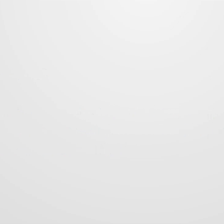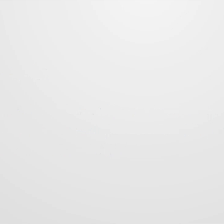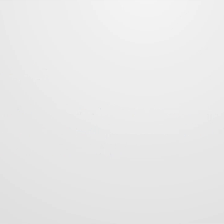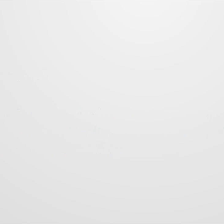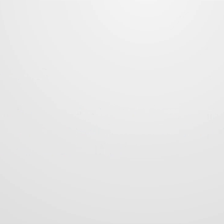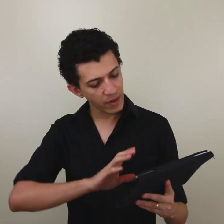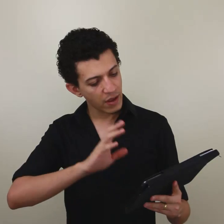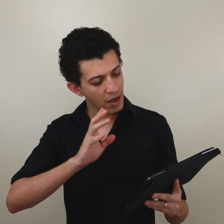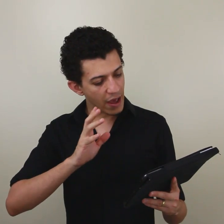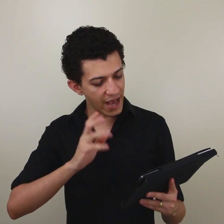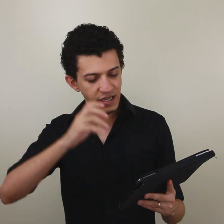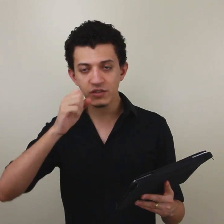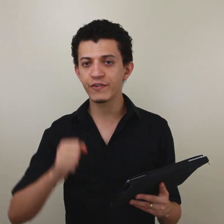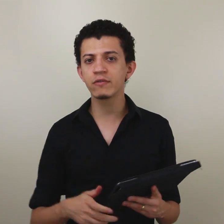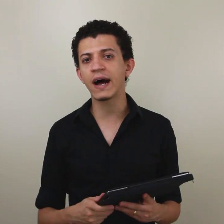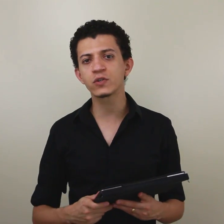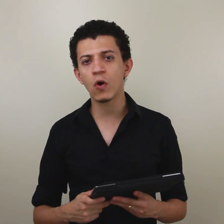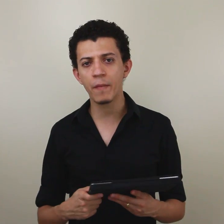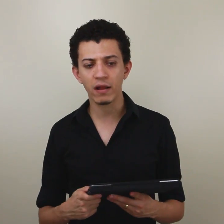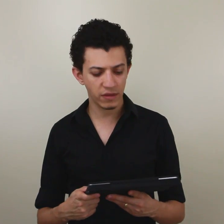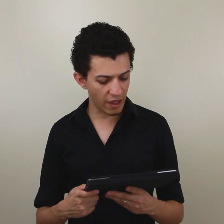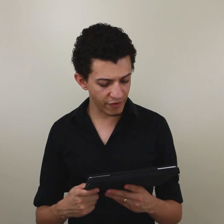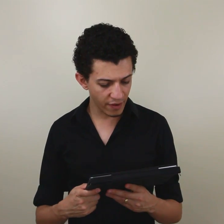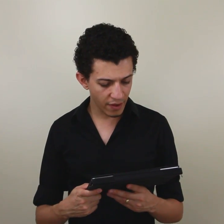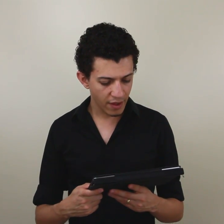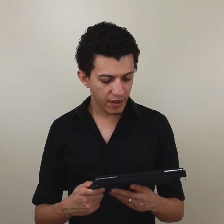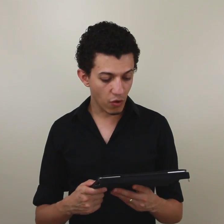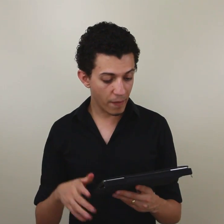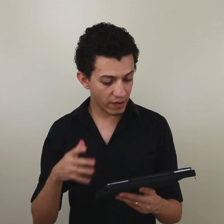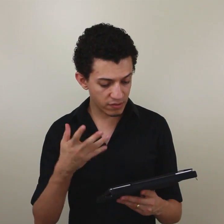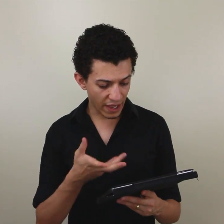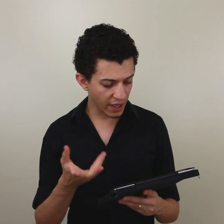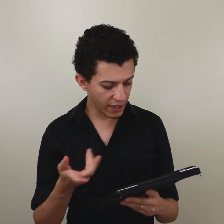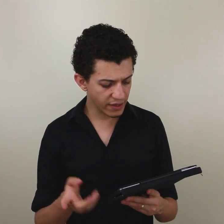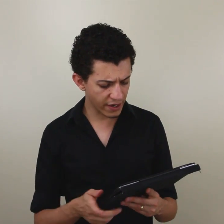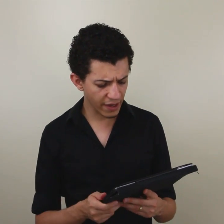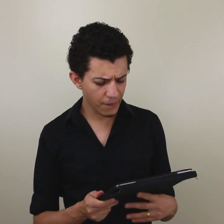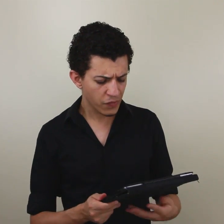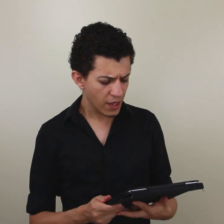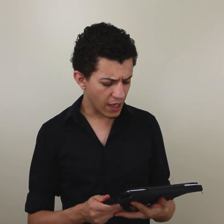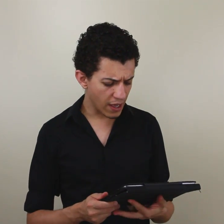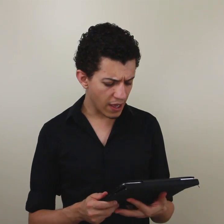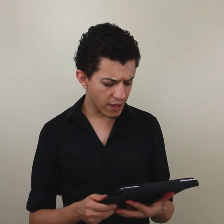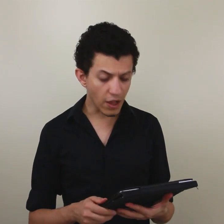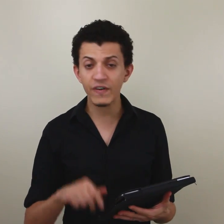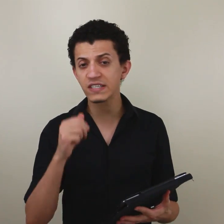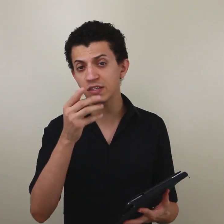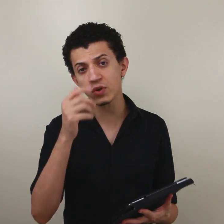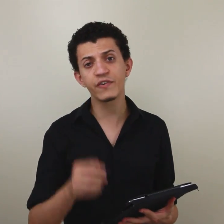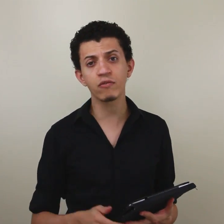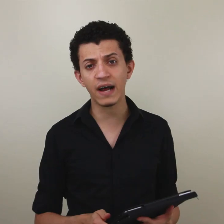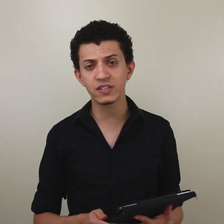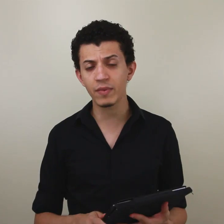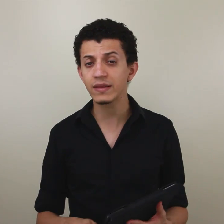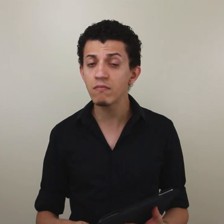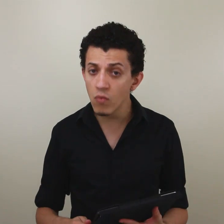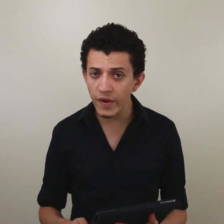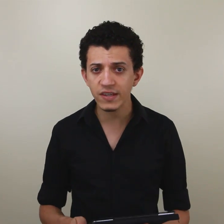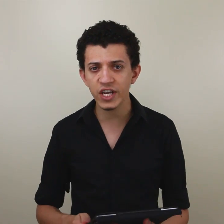Então, essa é a dificuldade que o Roberto teve, que o Roberto tem ainda, né? Talvez seja a sua dificuldade também. Tem muita gente